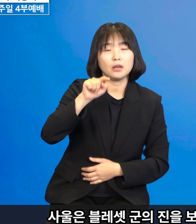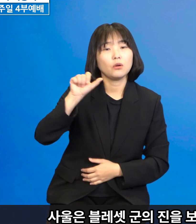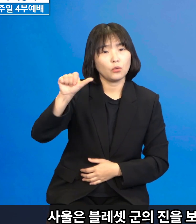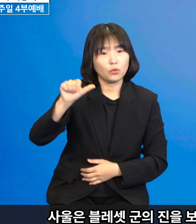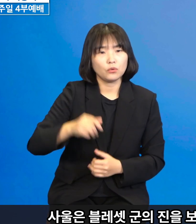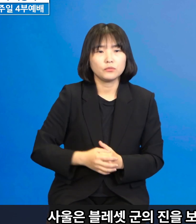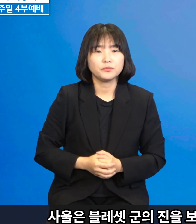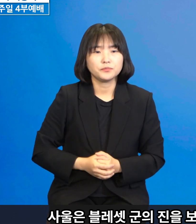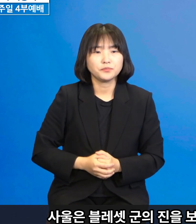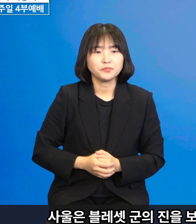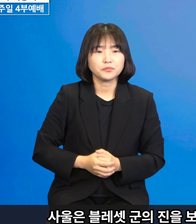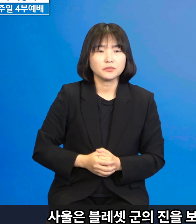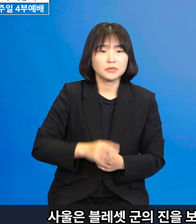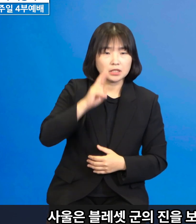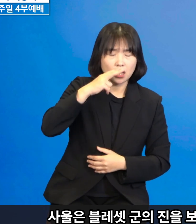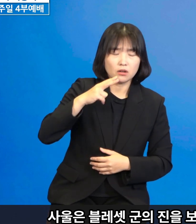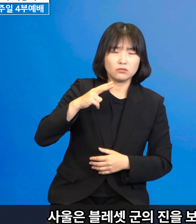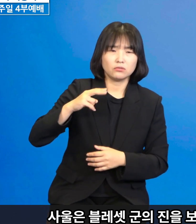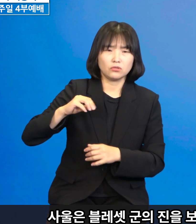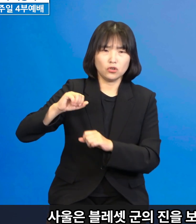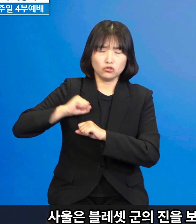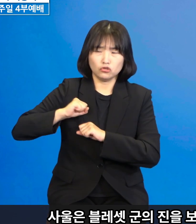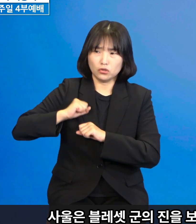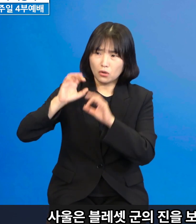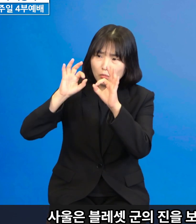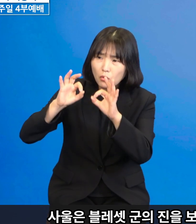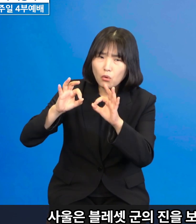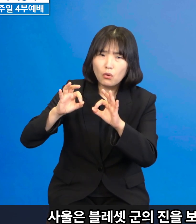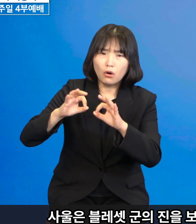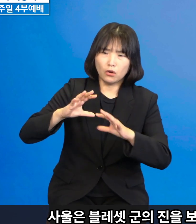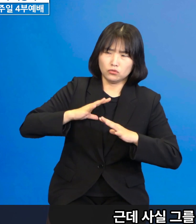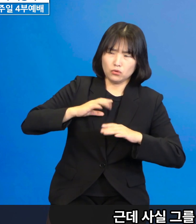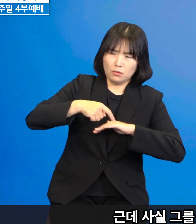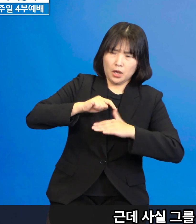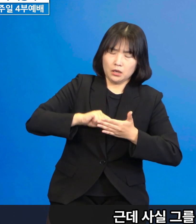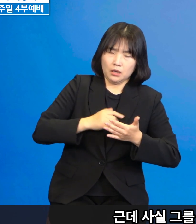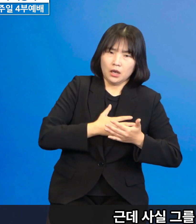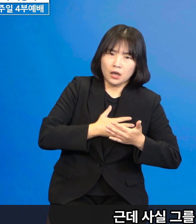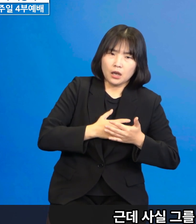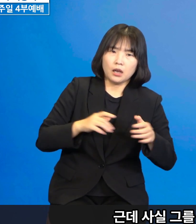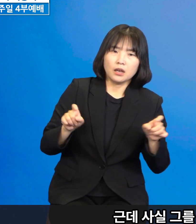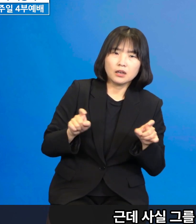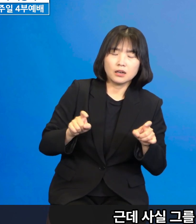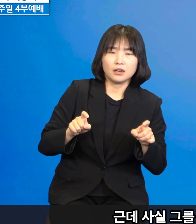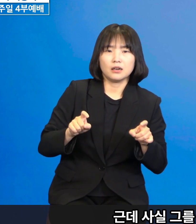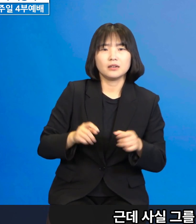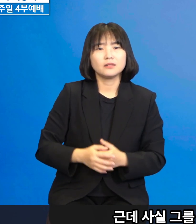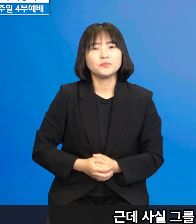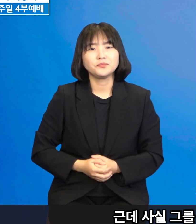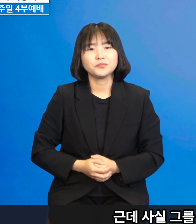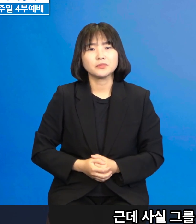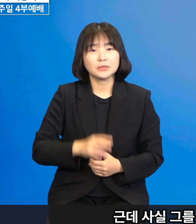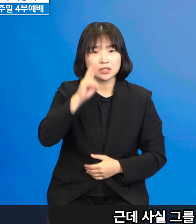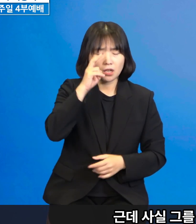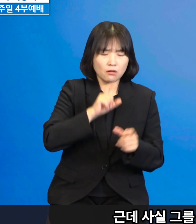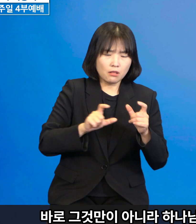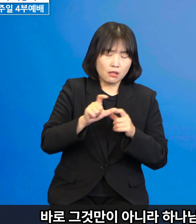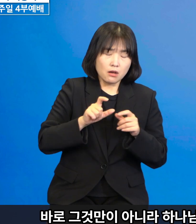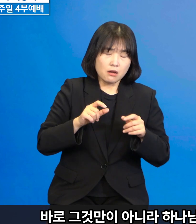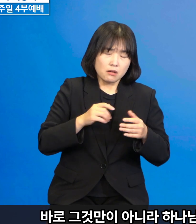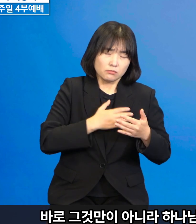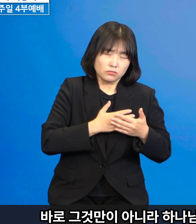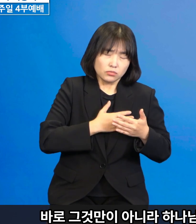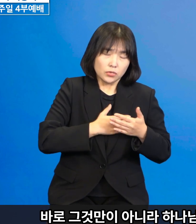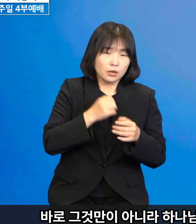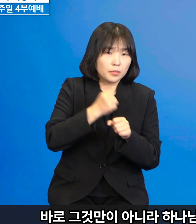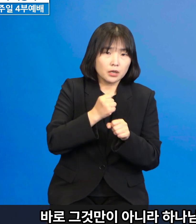사울은 블레셋 군의 진을 보고 두려워서 마음이 몹시 떨렸다. 근데 사실 그를 더 불안케 떤 것은